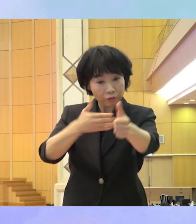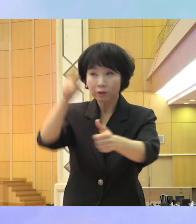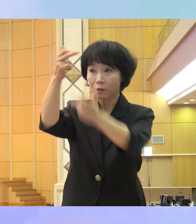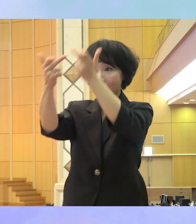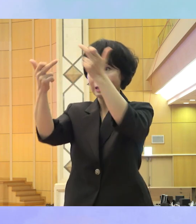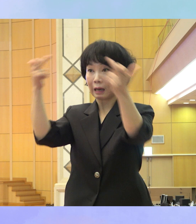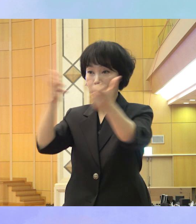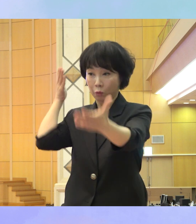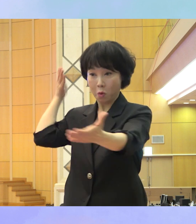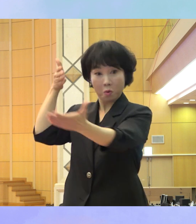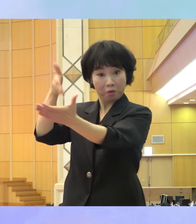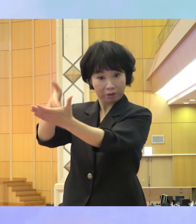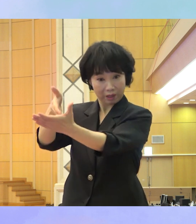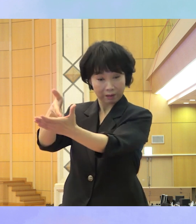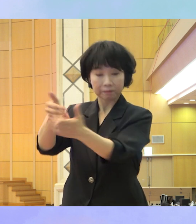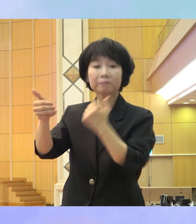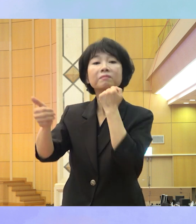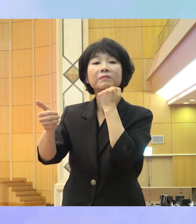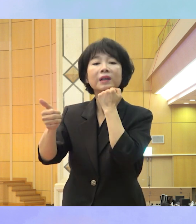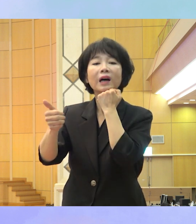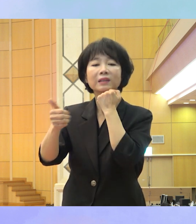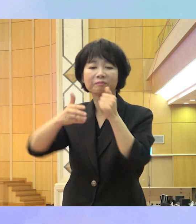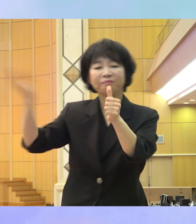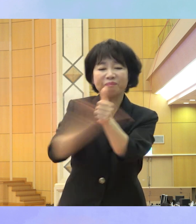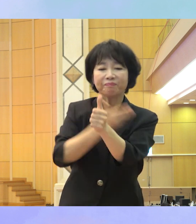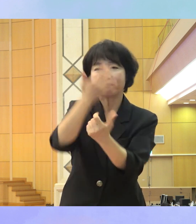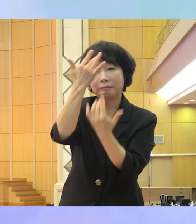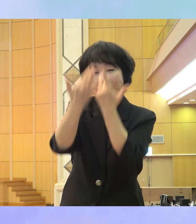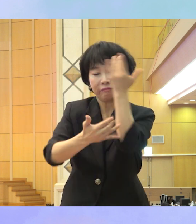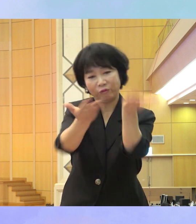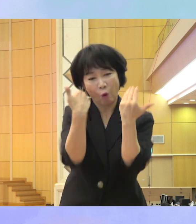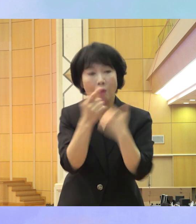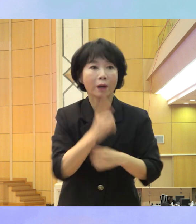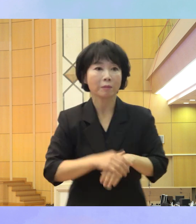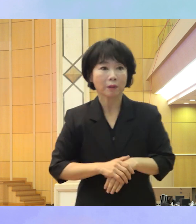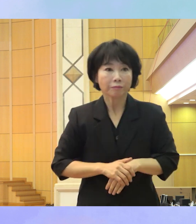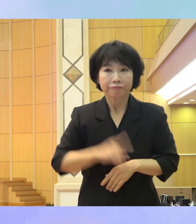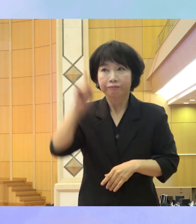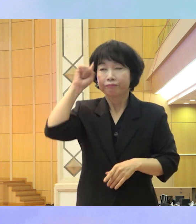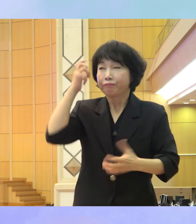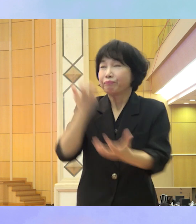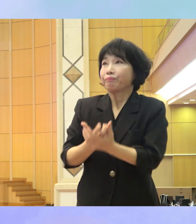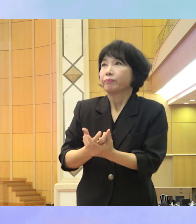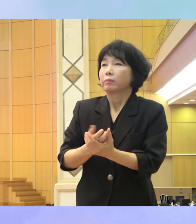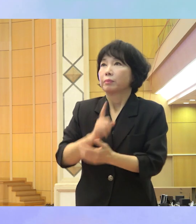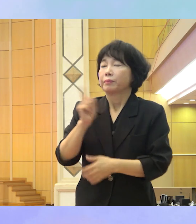산 거기서 그를 번제로 드려라 그랬어요.